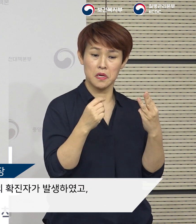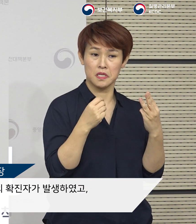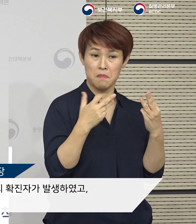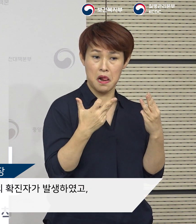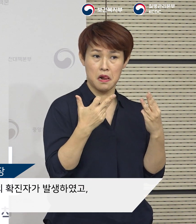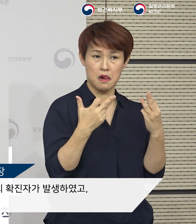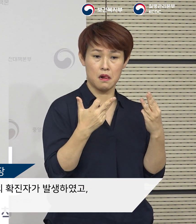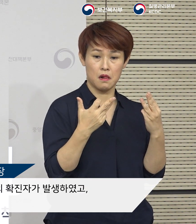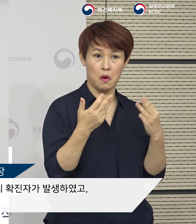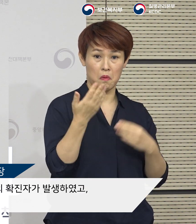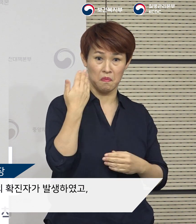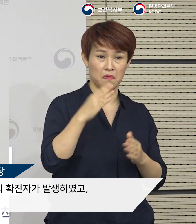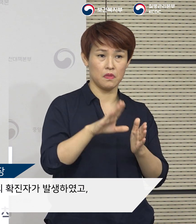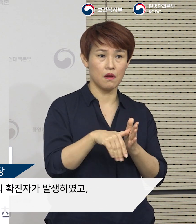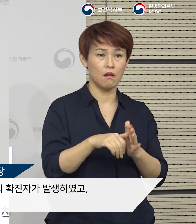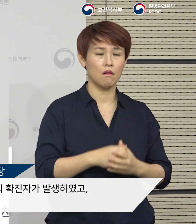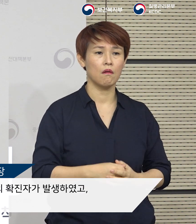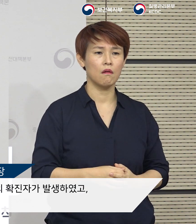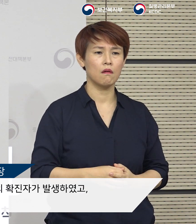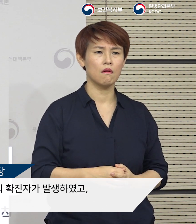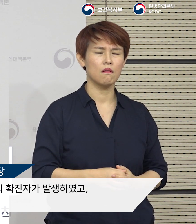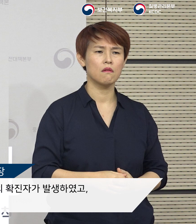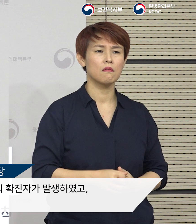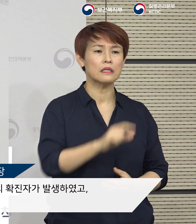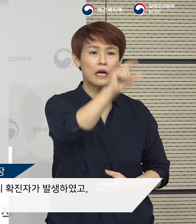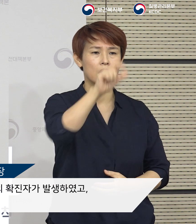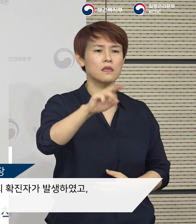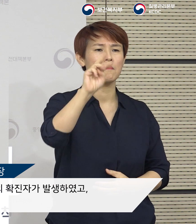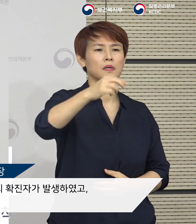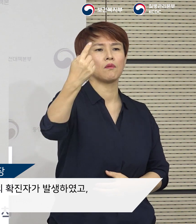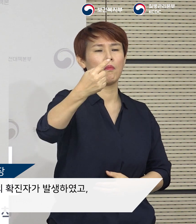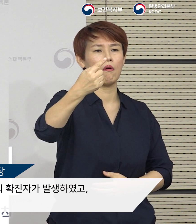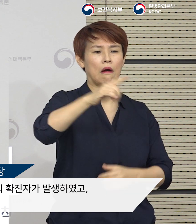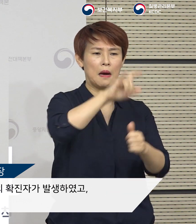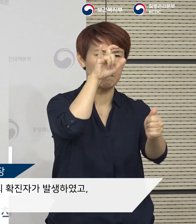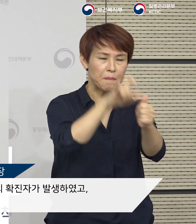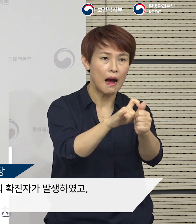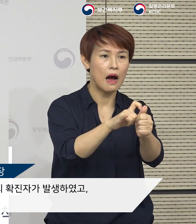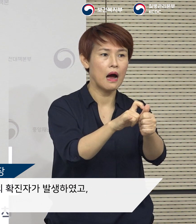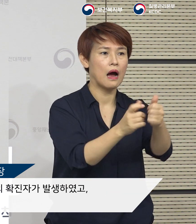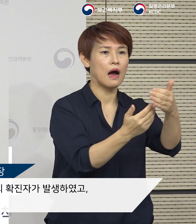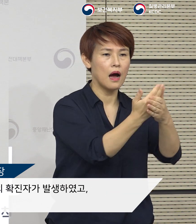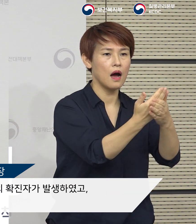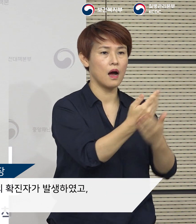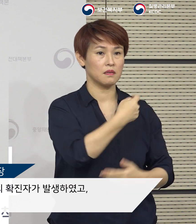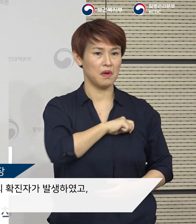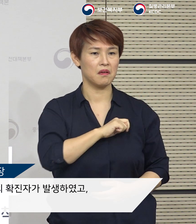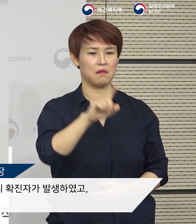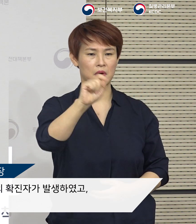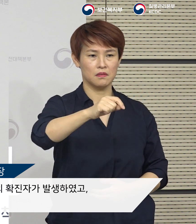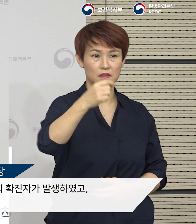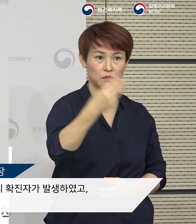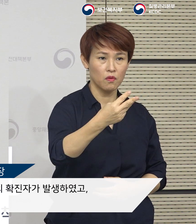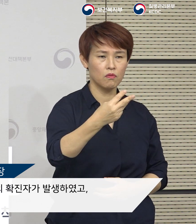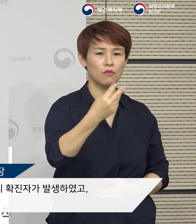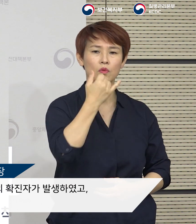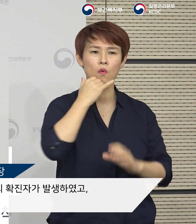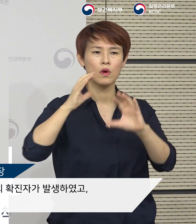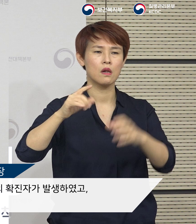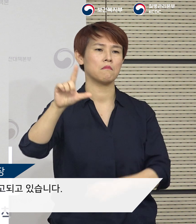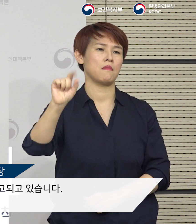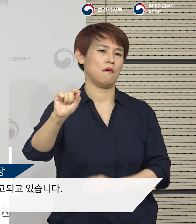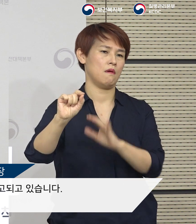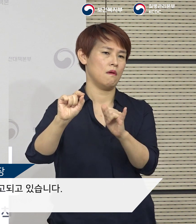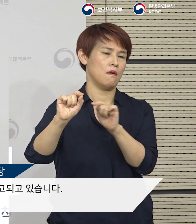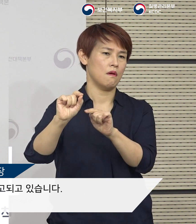기준 이탈리아에서 약 3만 1,000명의 확진자가 발생하였고 스페인 약 13,000명, 독일 약 1만